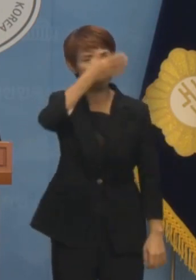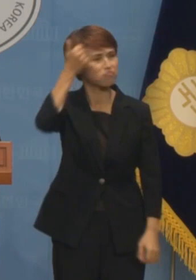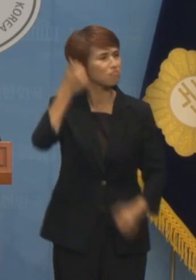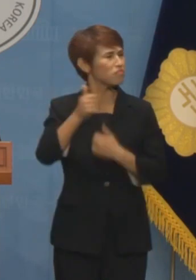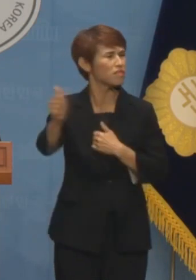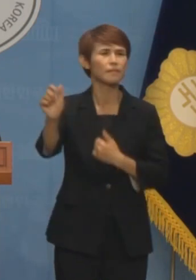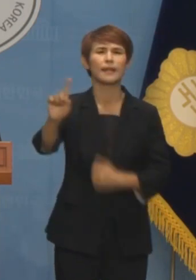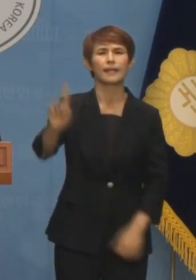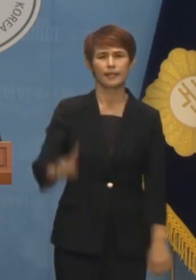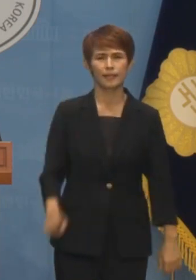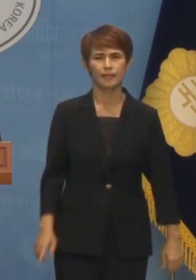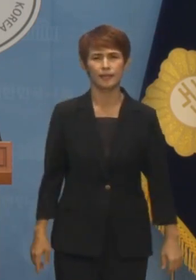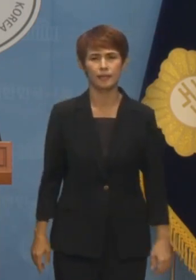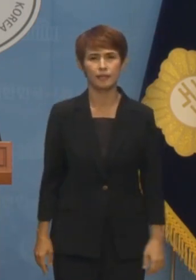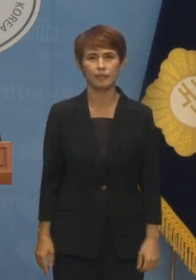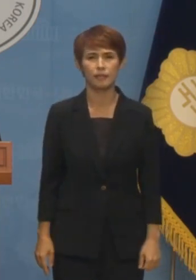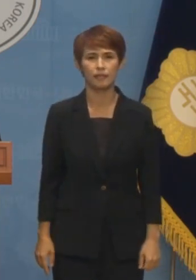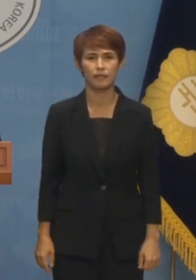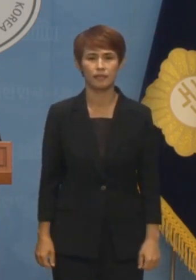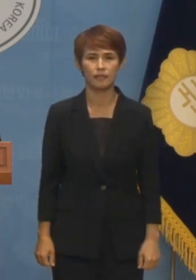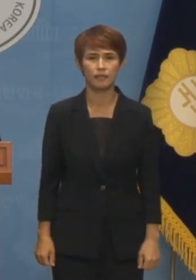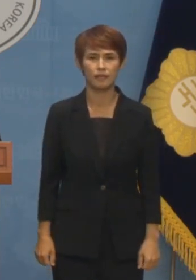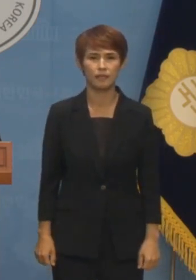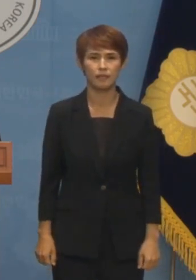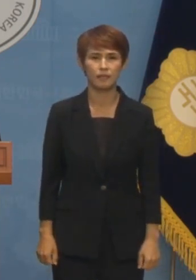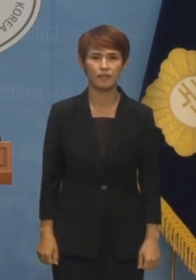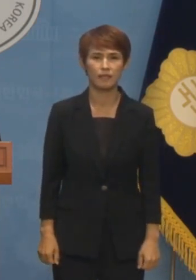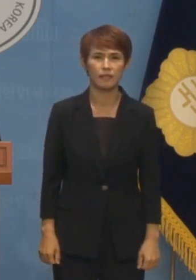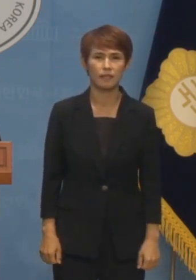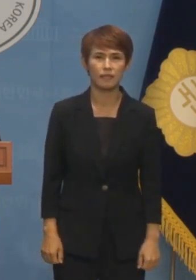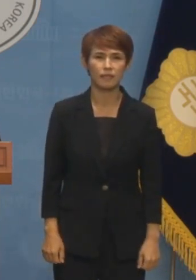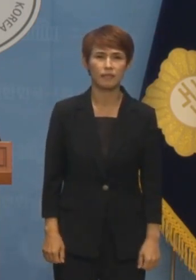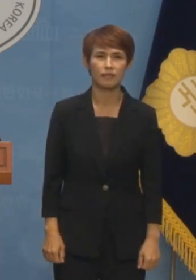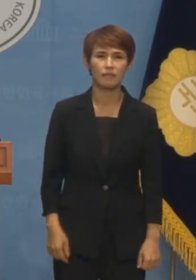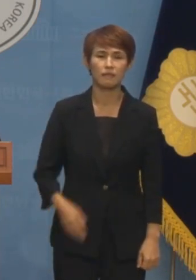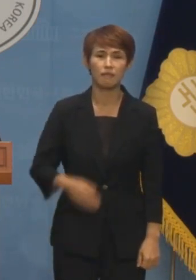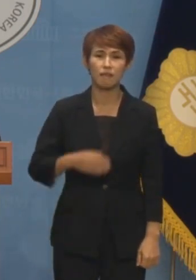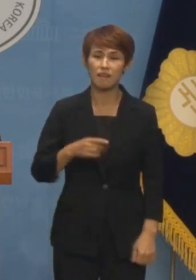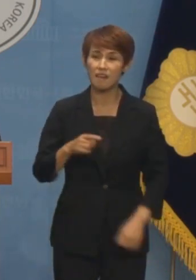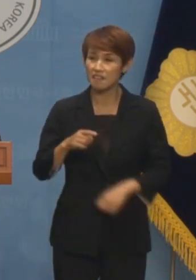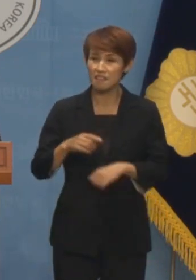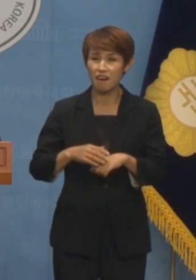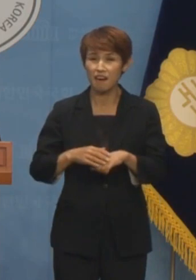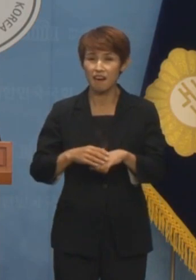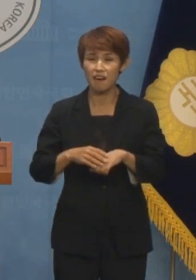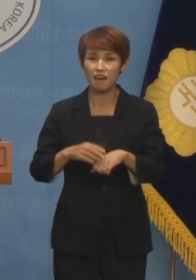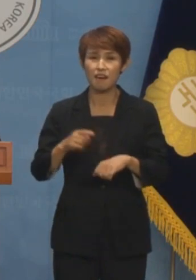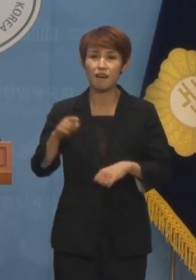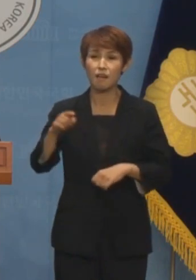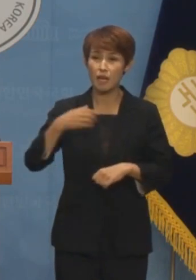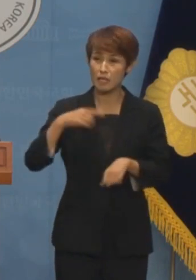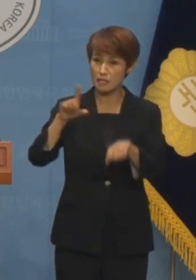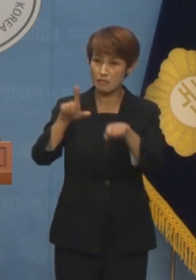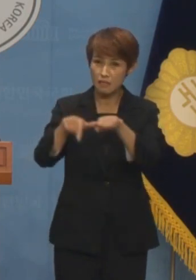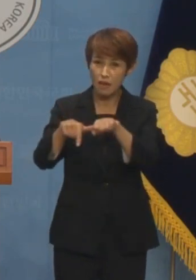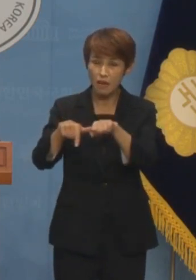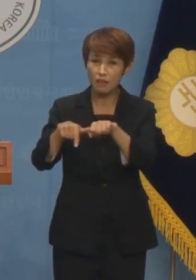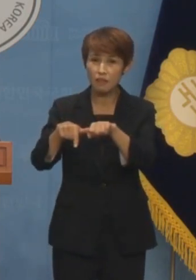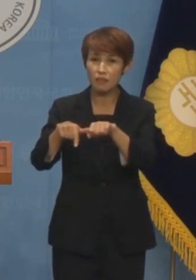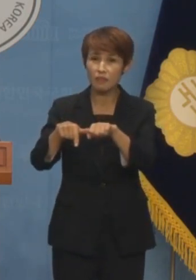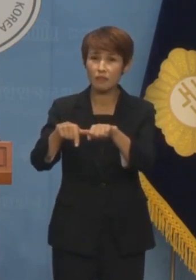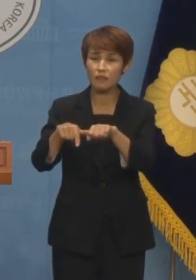일인가요? 셀카 찍다가 기차 시간도 변경하는 분이 저에게는 왜 그래야만